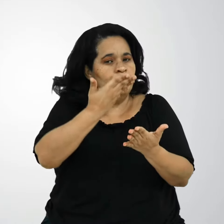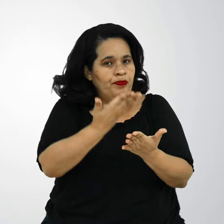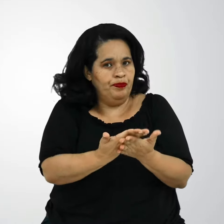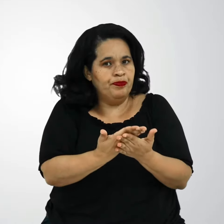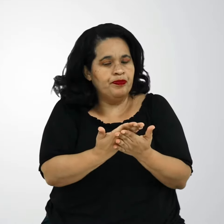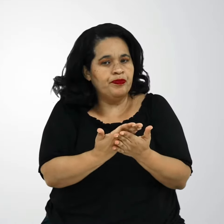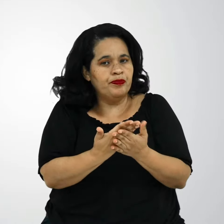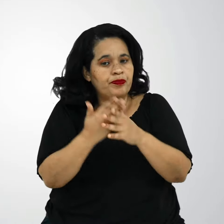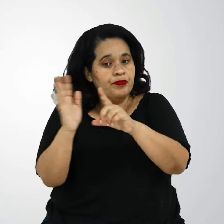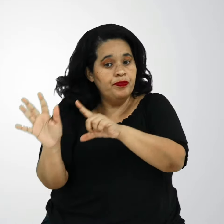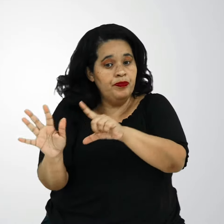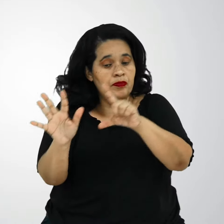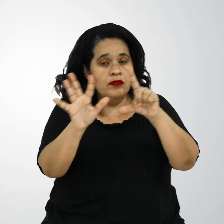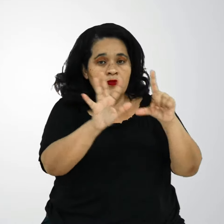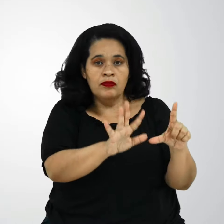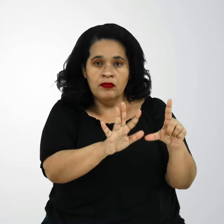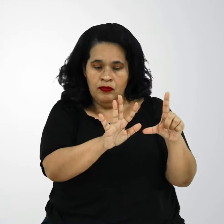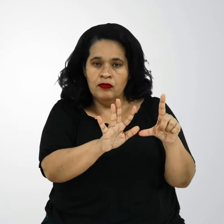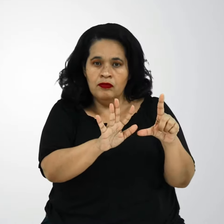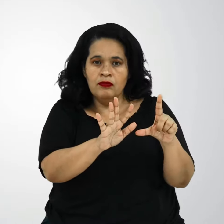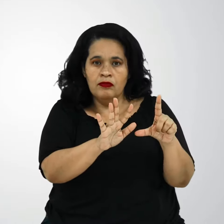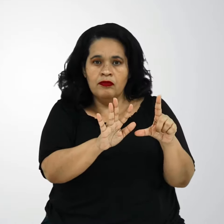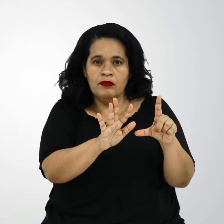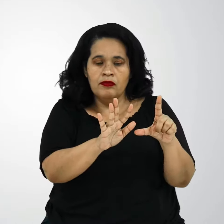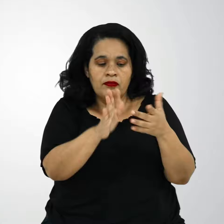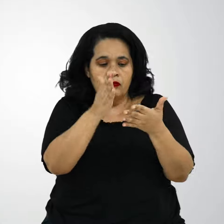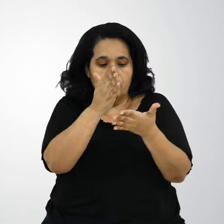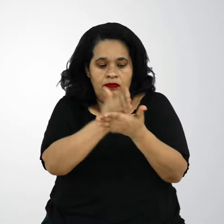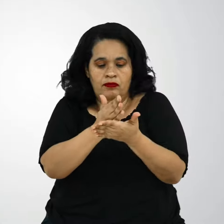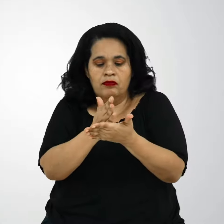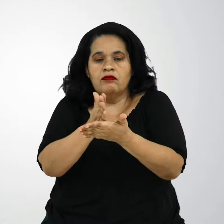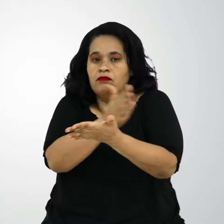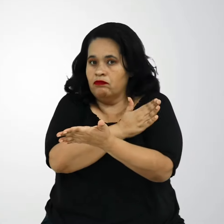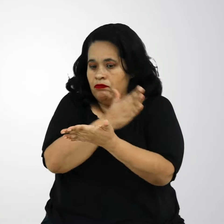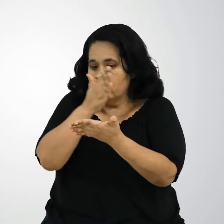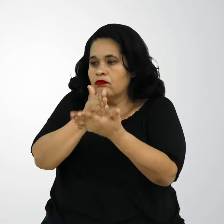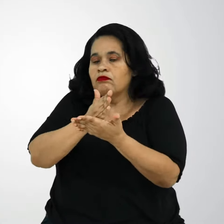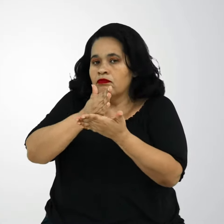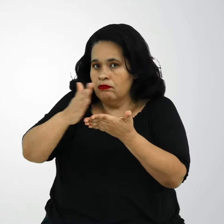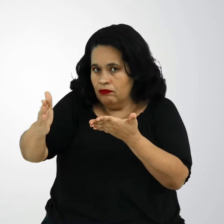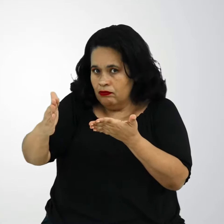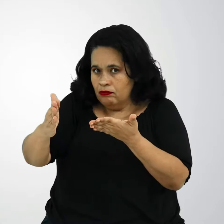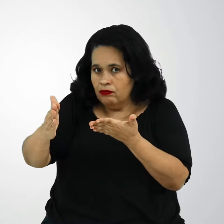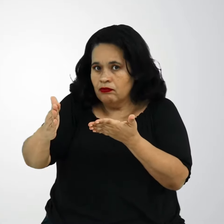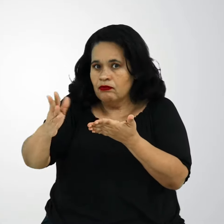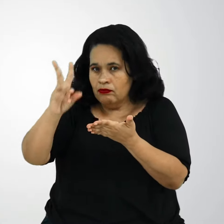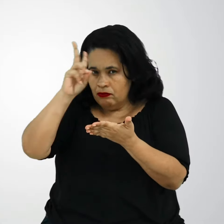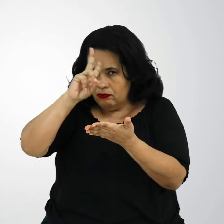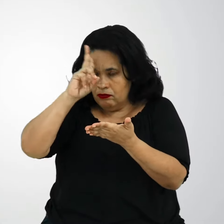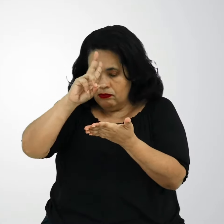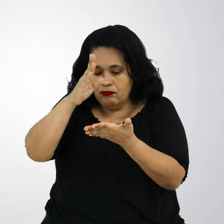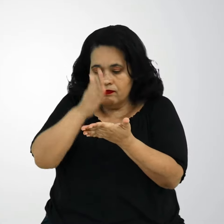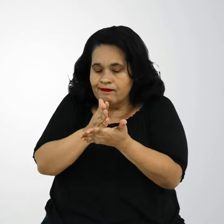dessa última semana dividida no meio, né? Nós temos aí então metade da